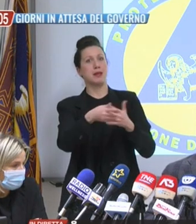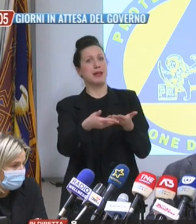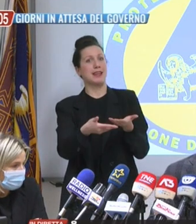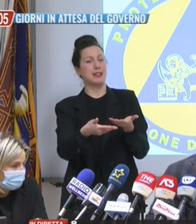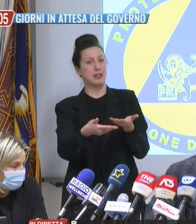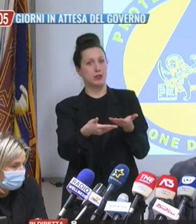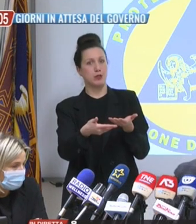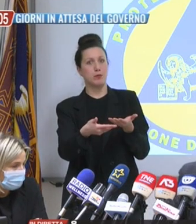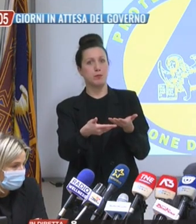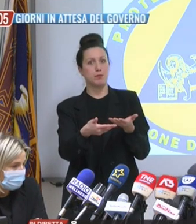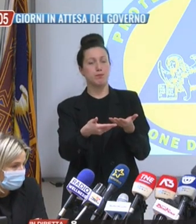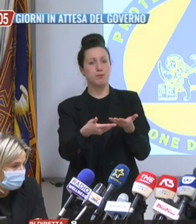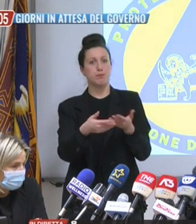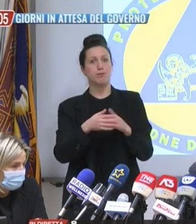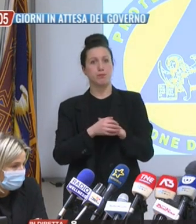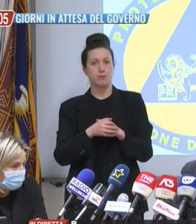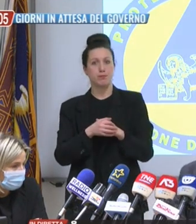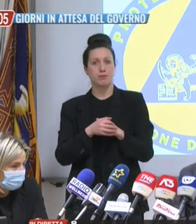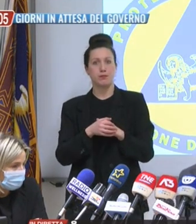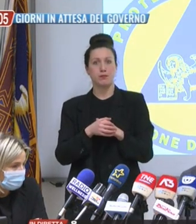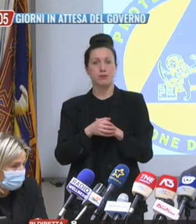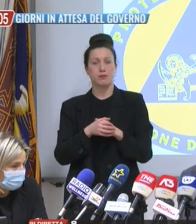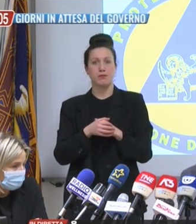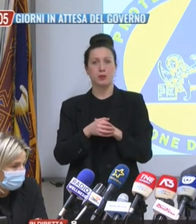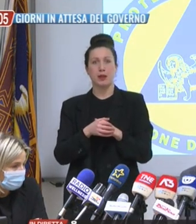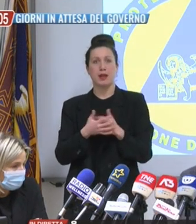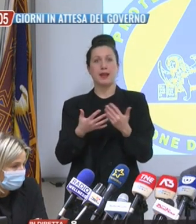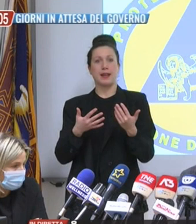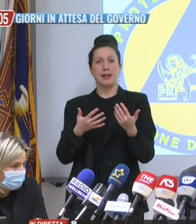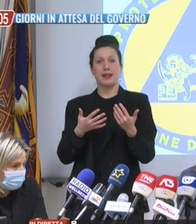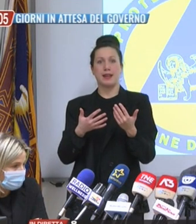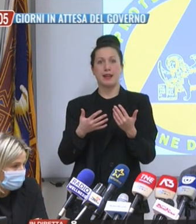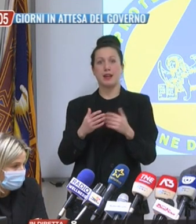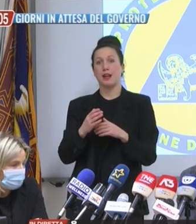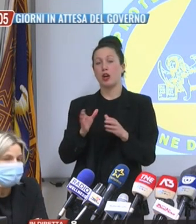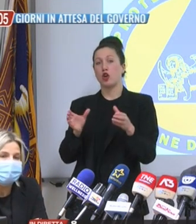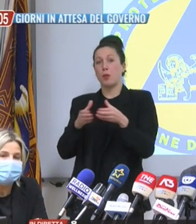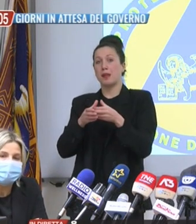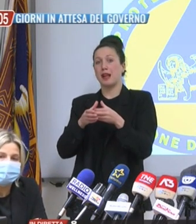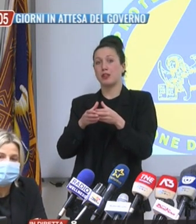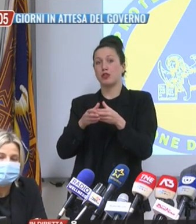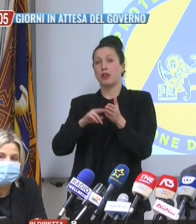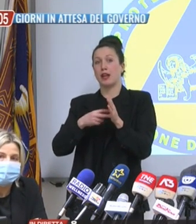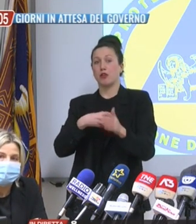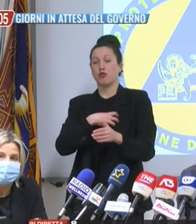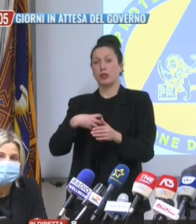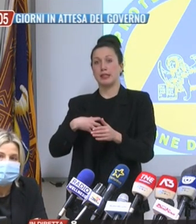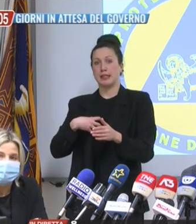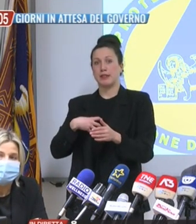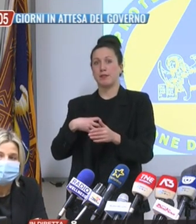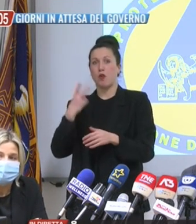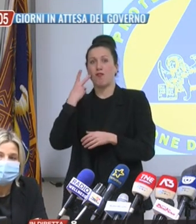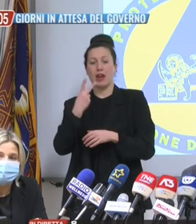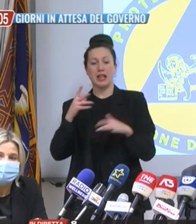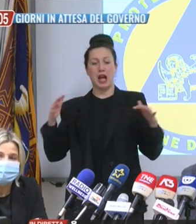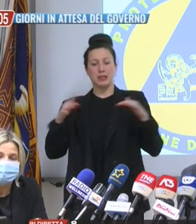fare, ve lo siete guadagnati tutto nella piazza, cioè, poi ti rispondono così al CTS, no? Perché il nostro interlocutore è l'Istituto Superiore della